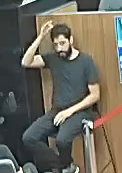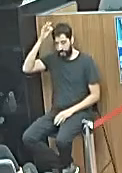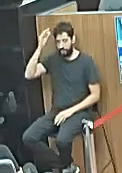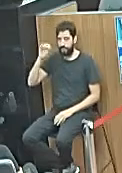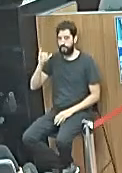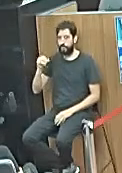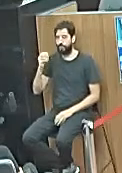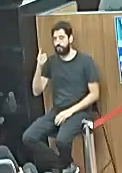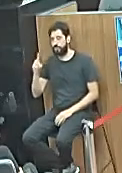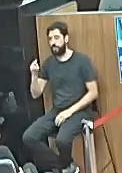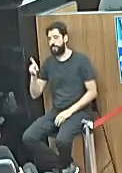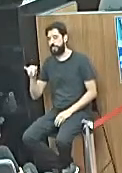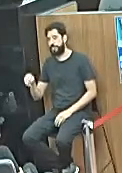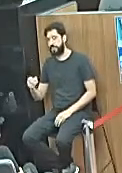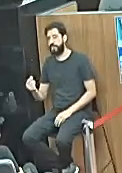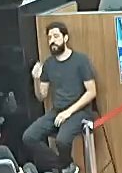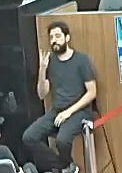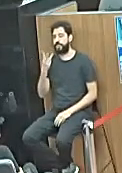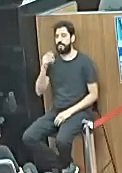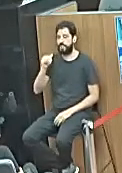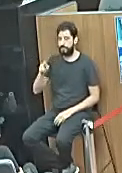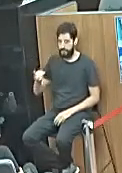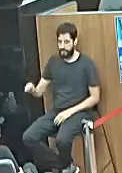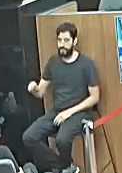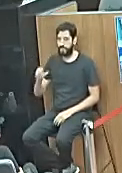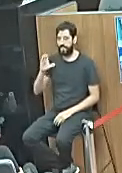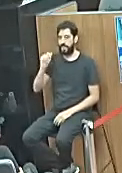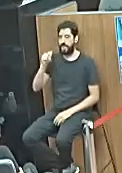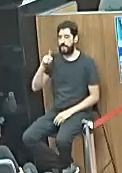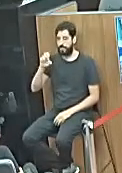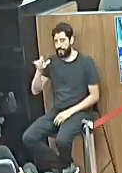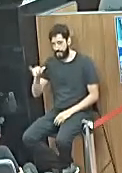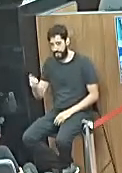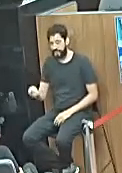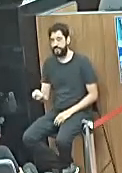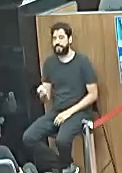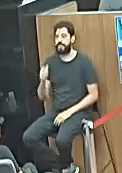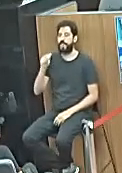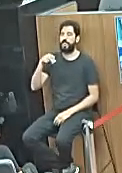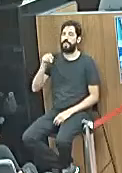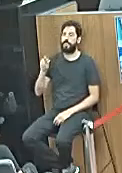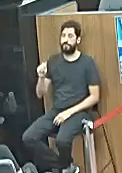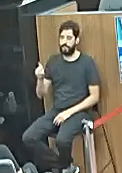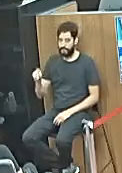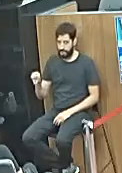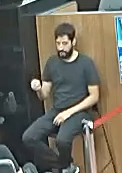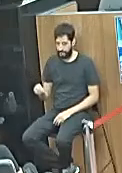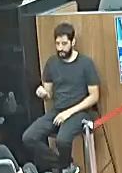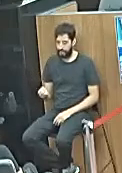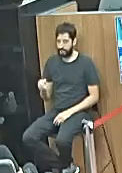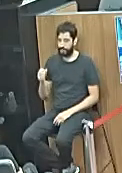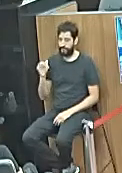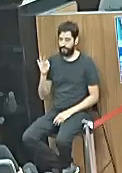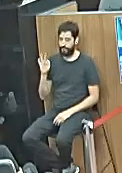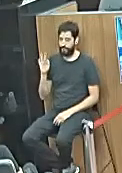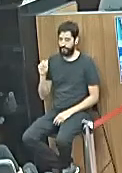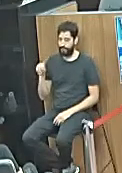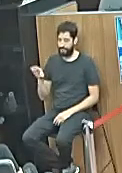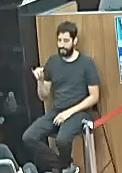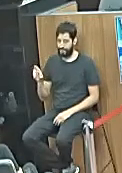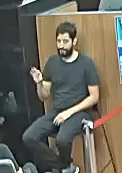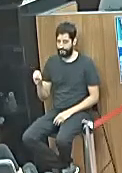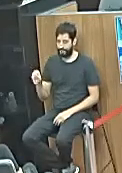marias arcos bocaiúva capelinha andradas carandaí francisco sá e brita